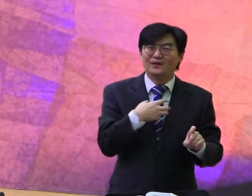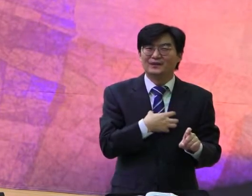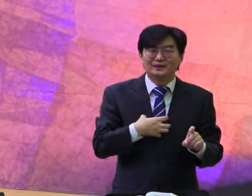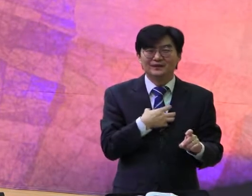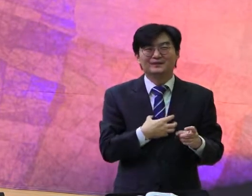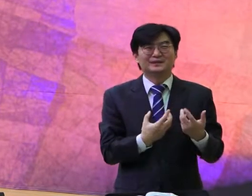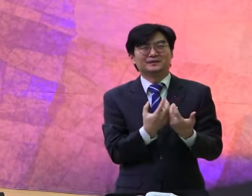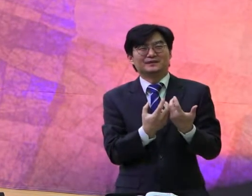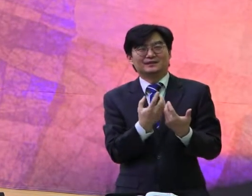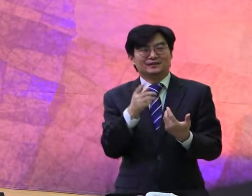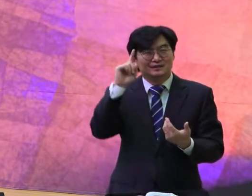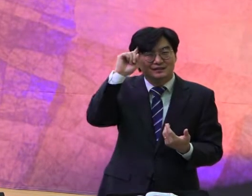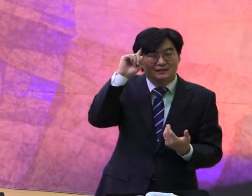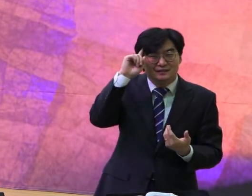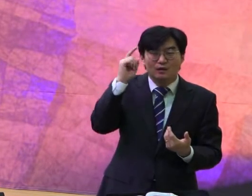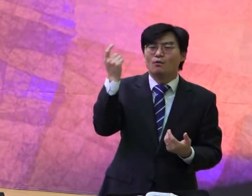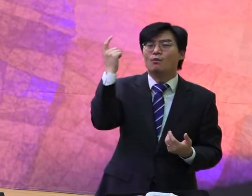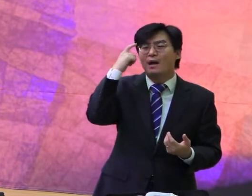상황 때문입니까?